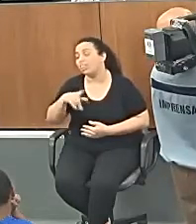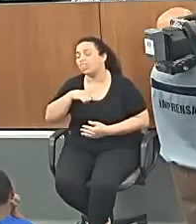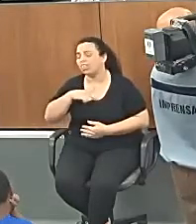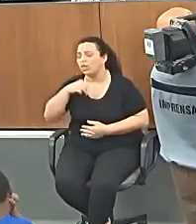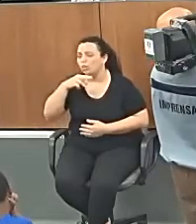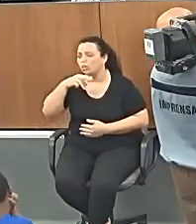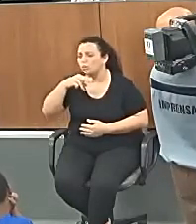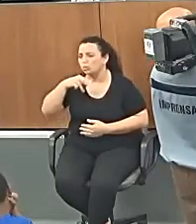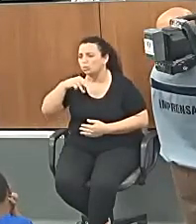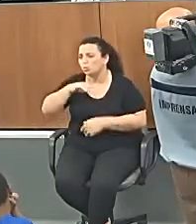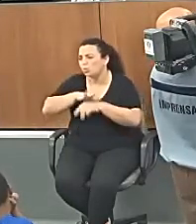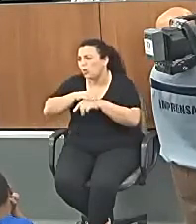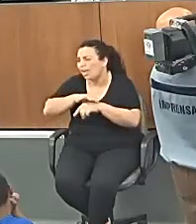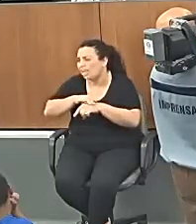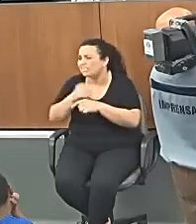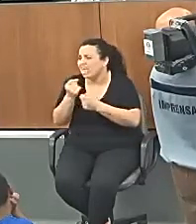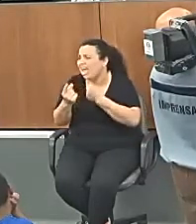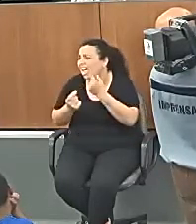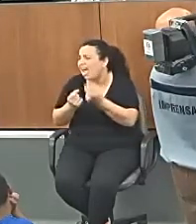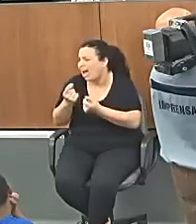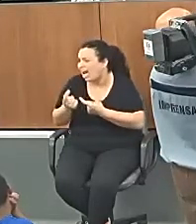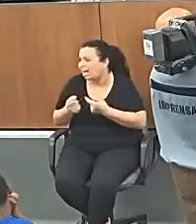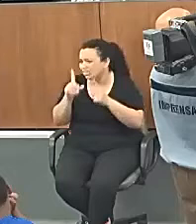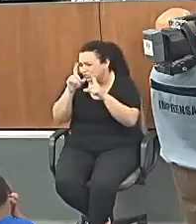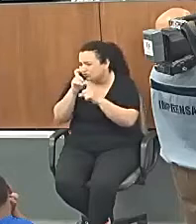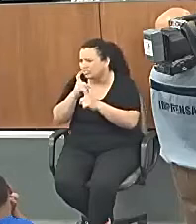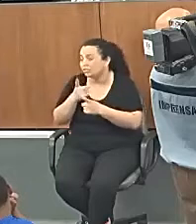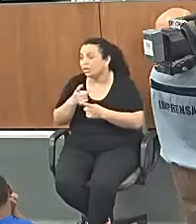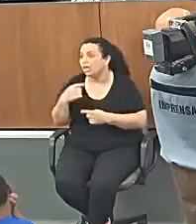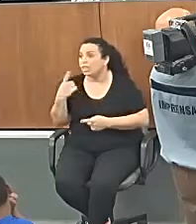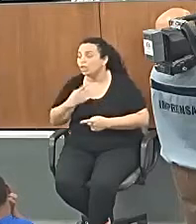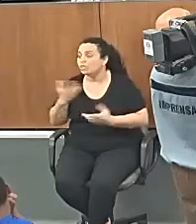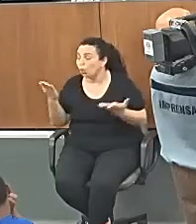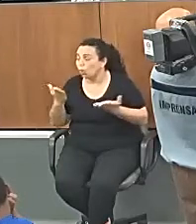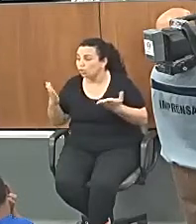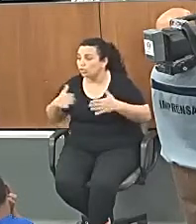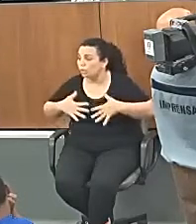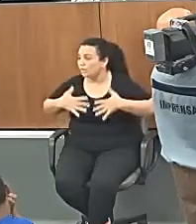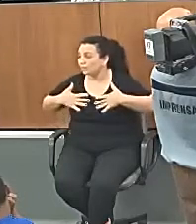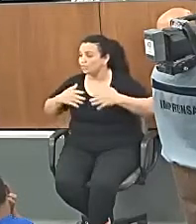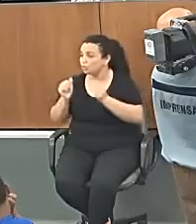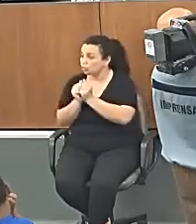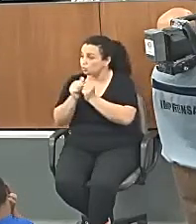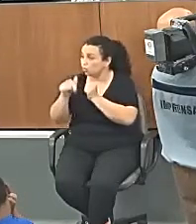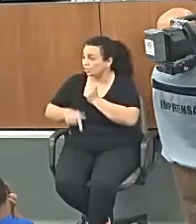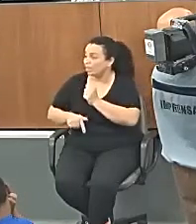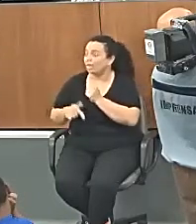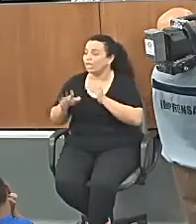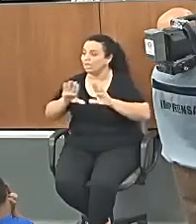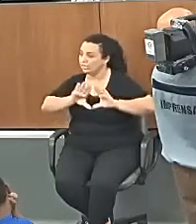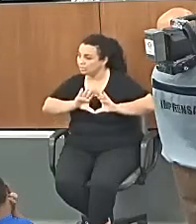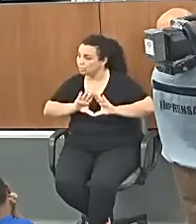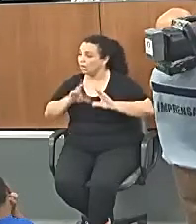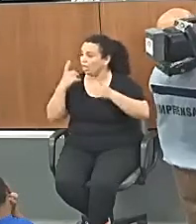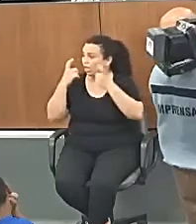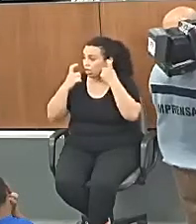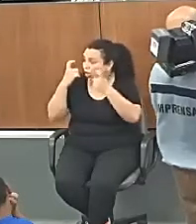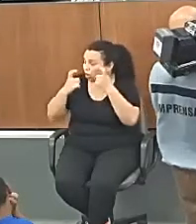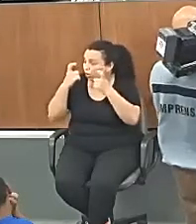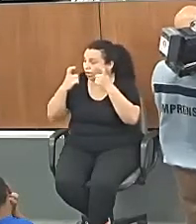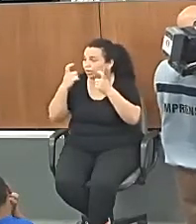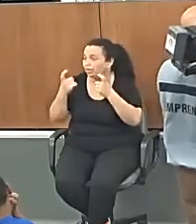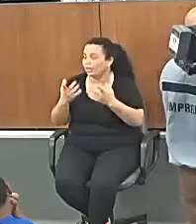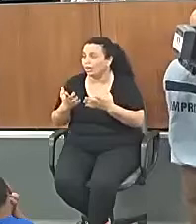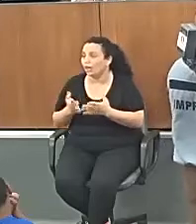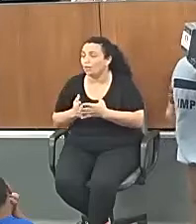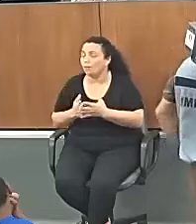um prazer este mês a terceira vez está visitando a casa também né estamos no mês de